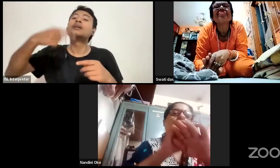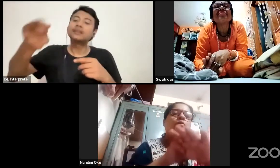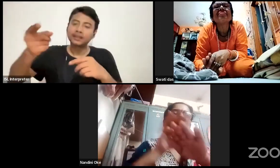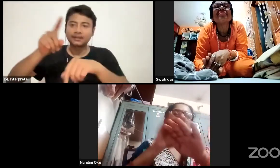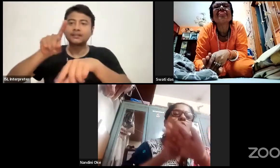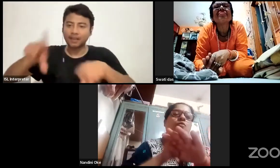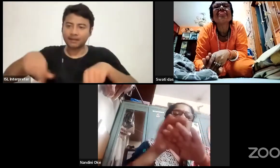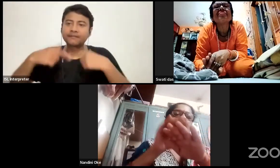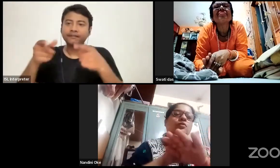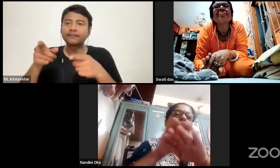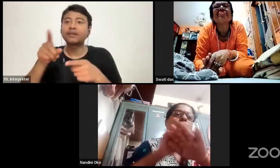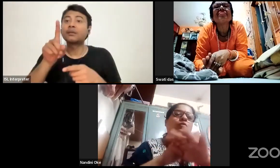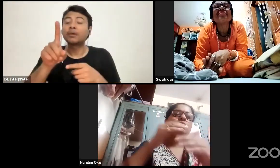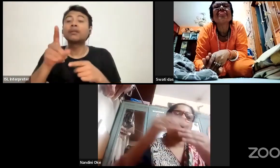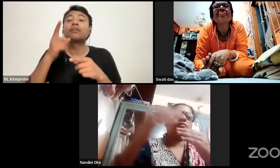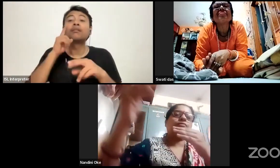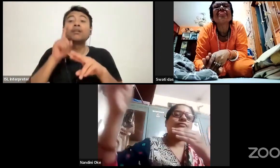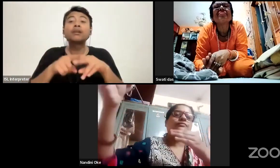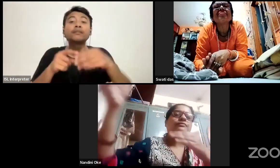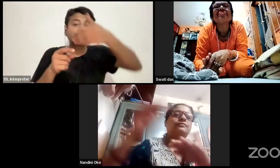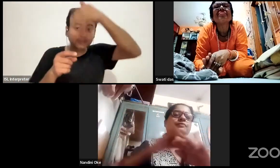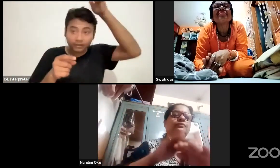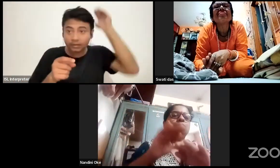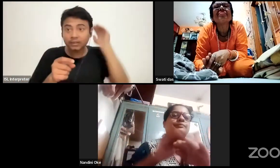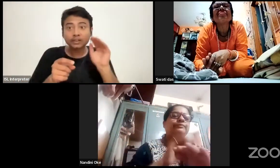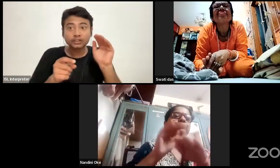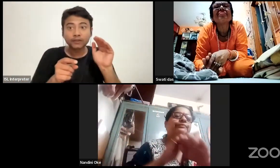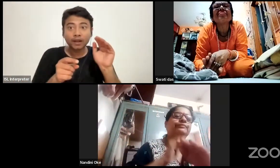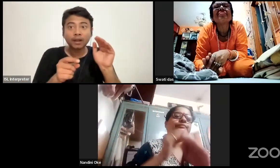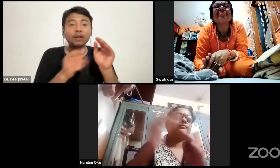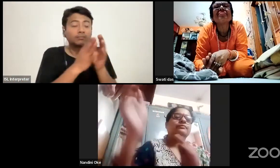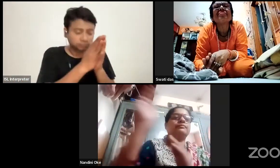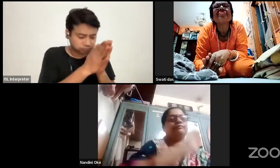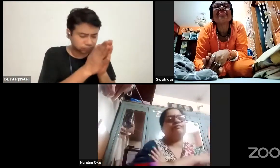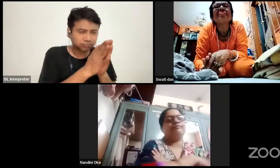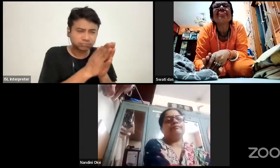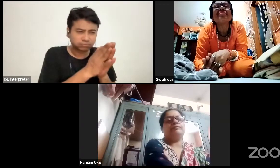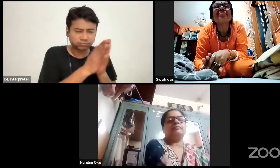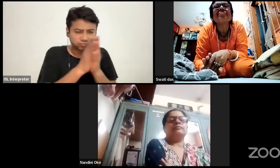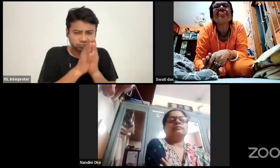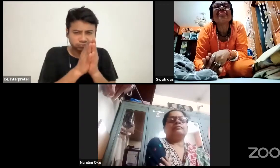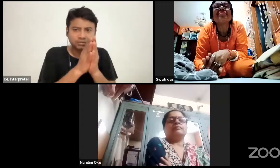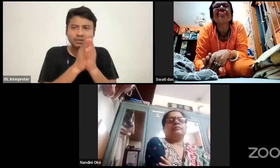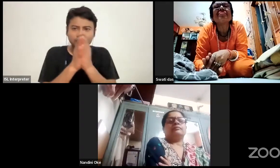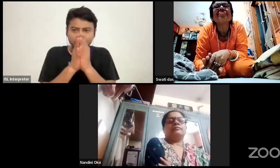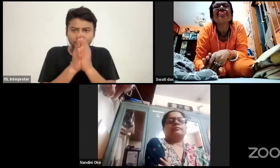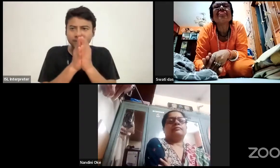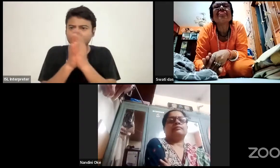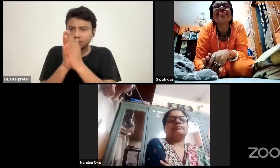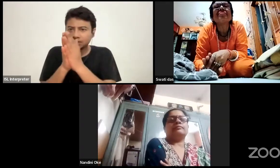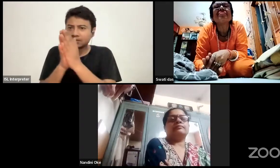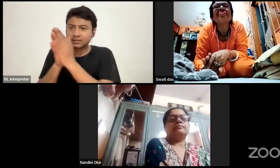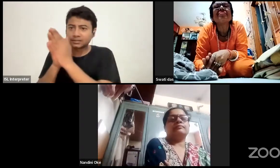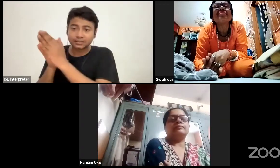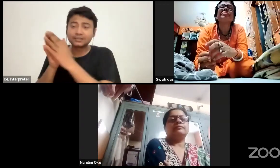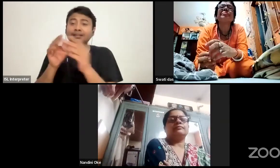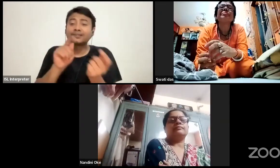पड़ेगी। लेकिन आप चाहते हैं कि धीरे धीरे धीरे धीरे करके हम जाएं, तो ठीक है, बाकी सब चीजें आप करते रहिए,